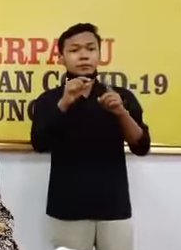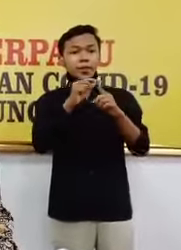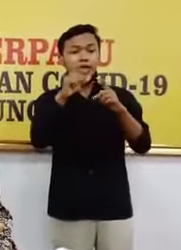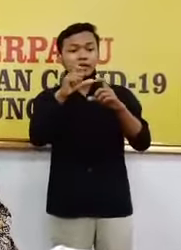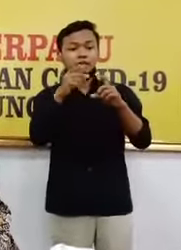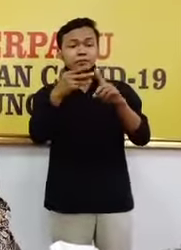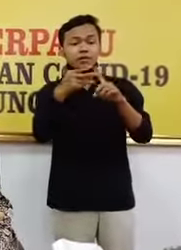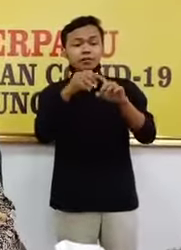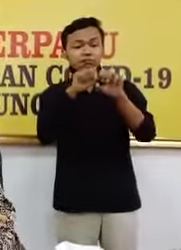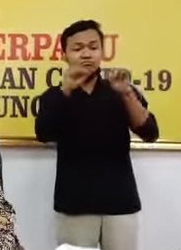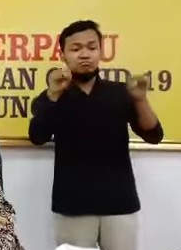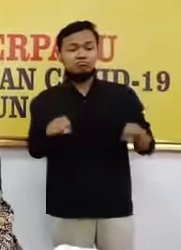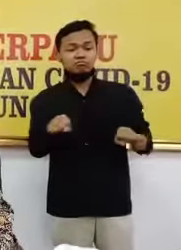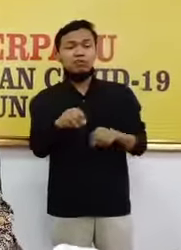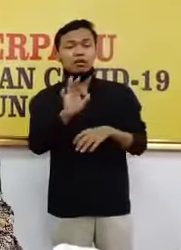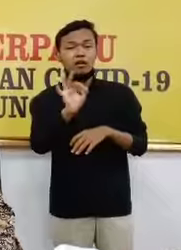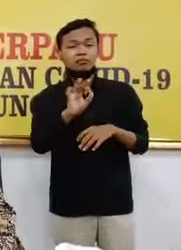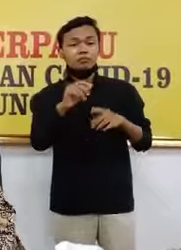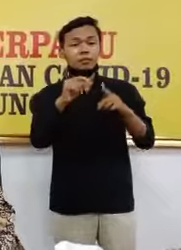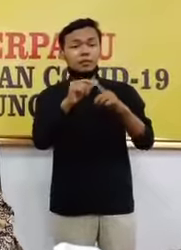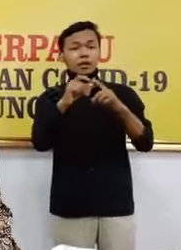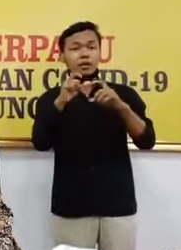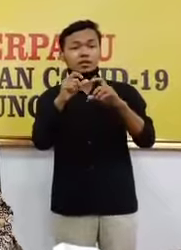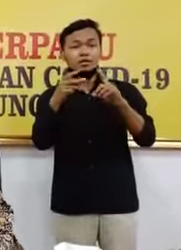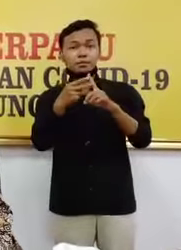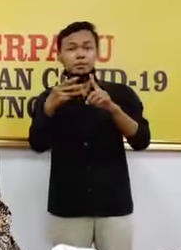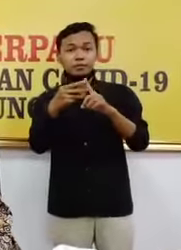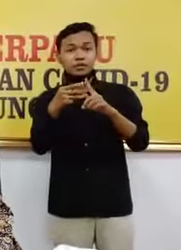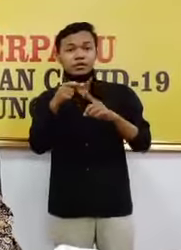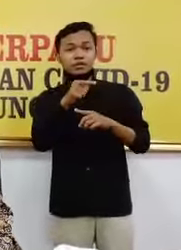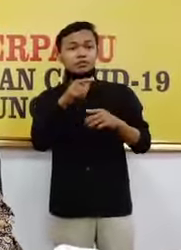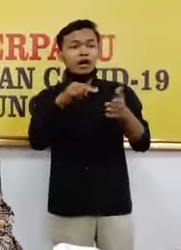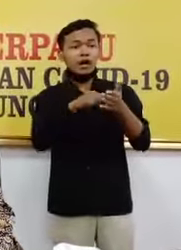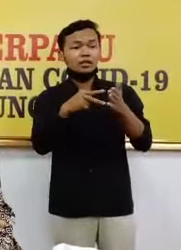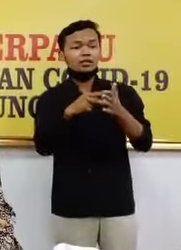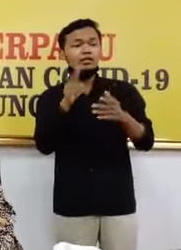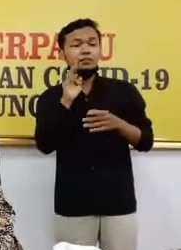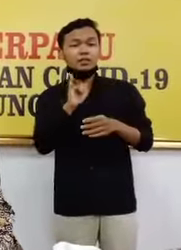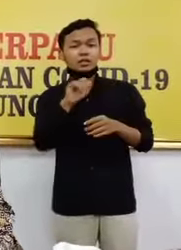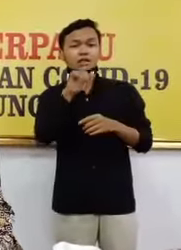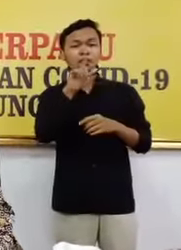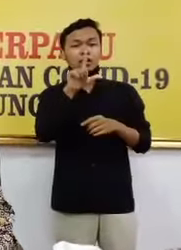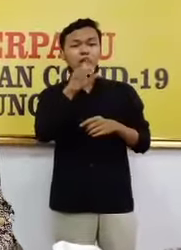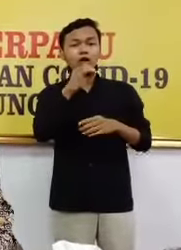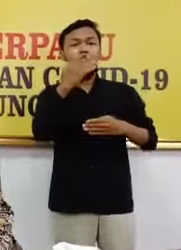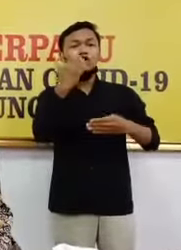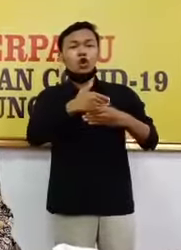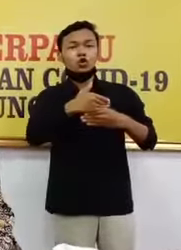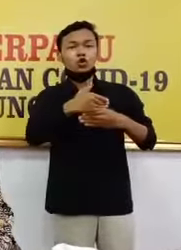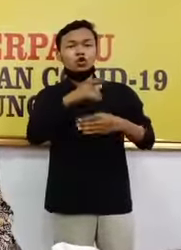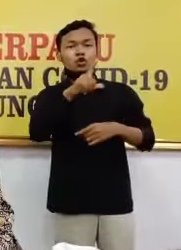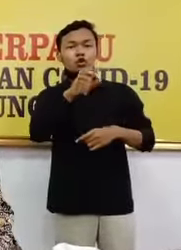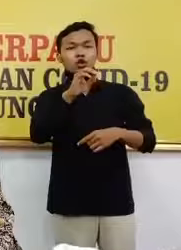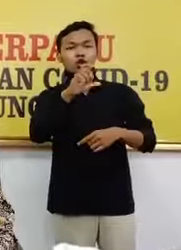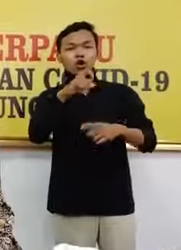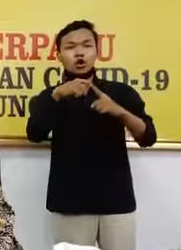PSBB. Ya, PSBB itu sebenarnya kata halus daripada lockdown loh. Ya, ya bermain manis